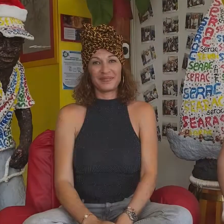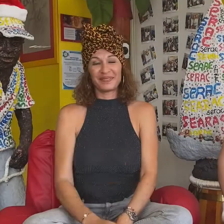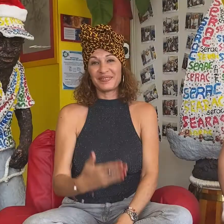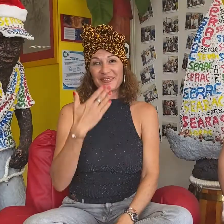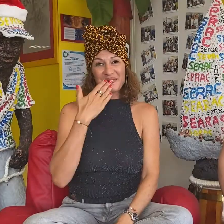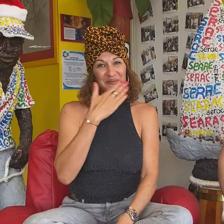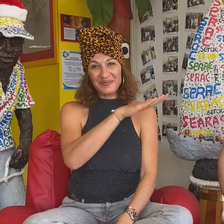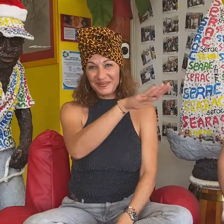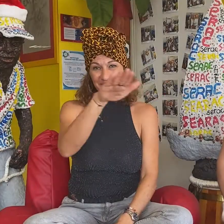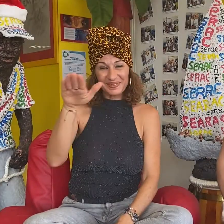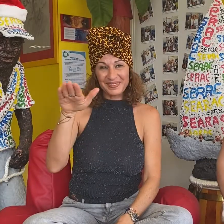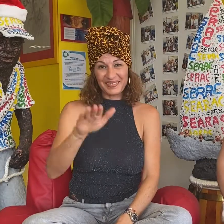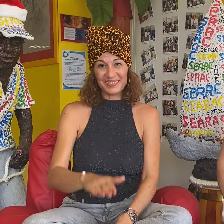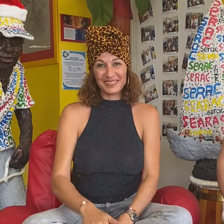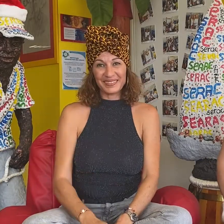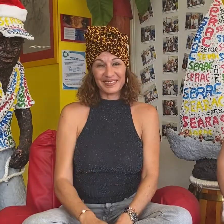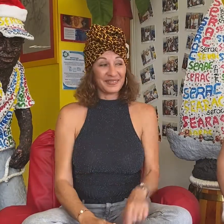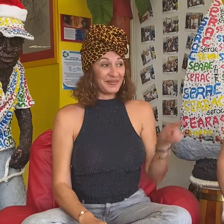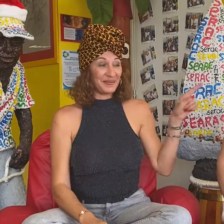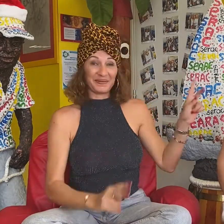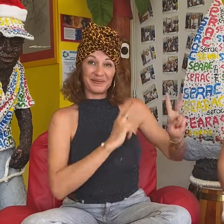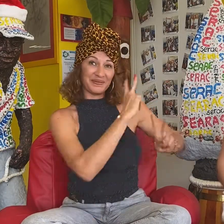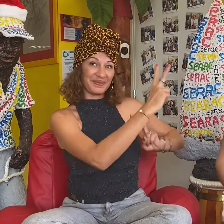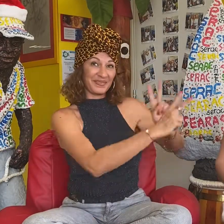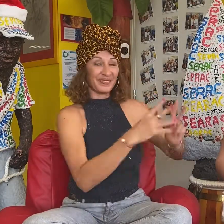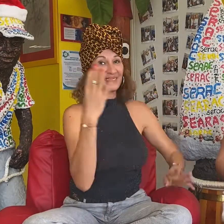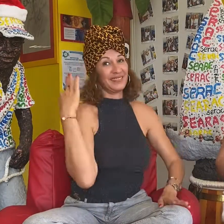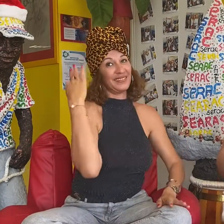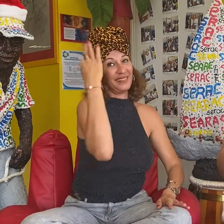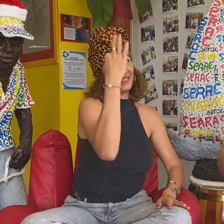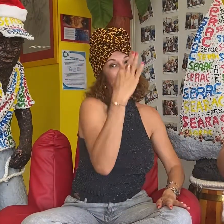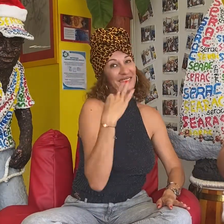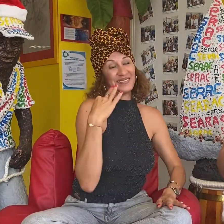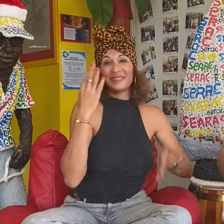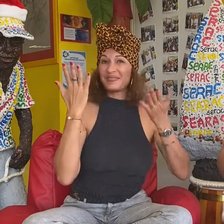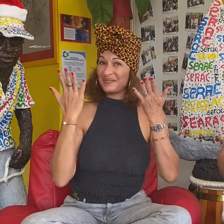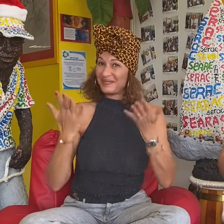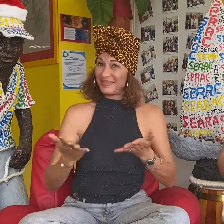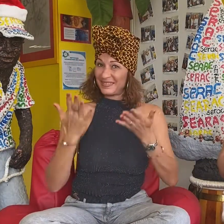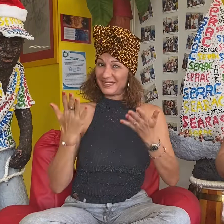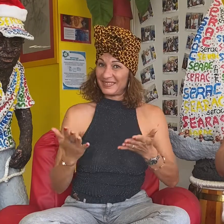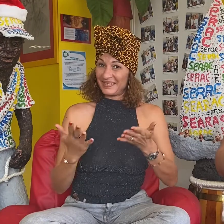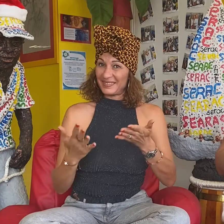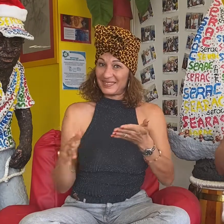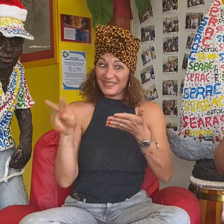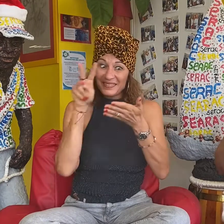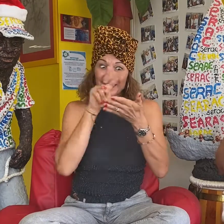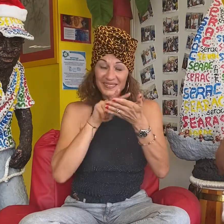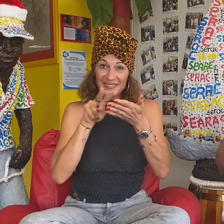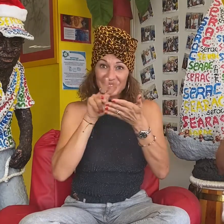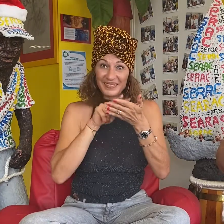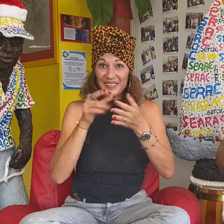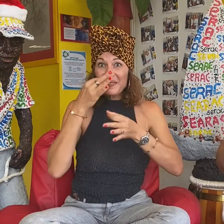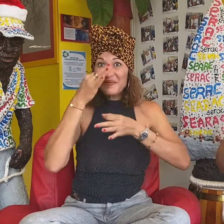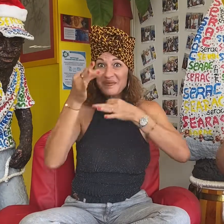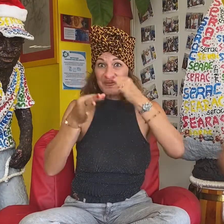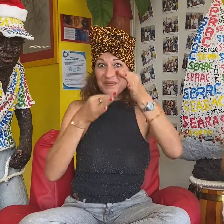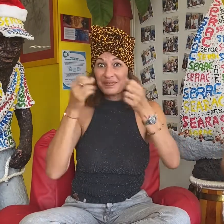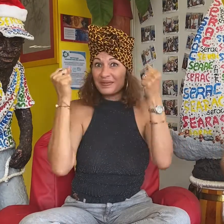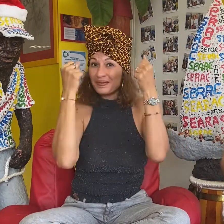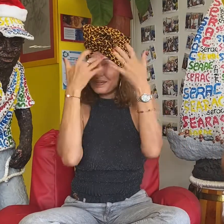Bonjour à tous, je m'appelle Tatiana. Aujourd'hui, je vais vous lire l'histoire « Les surprises du Père